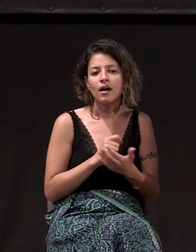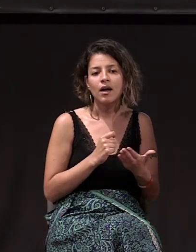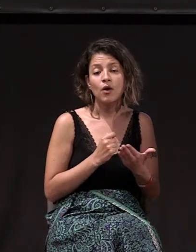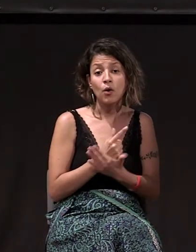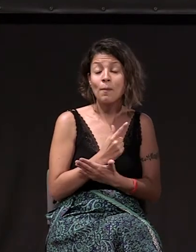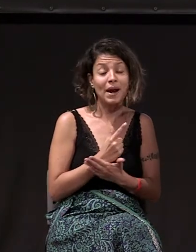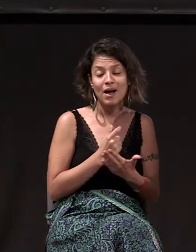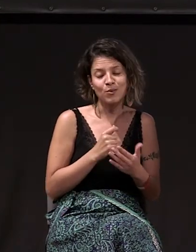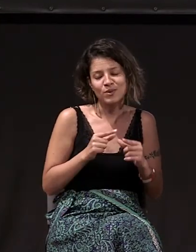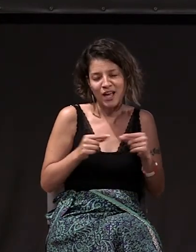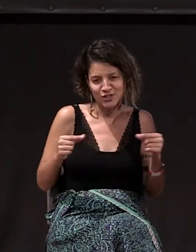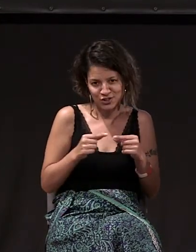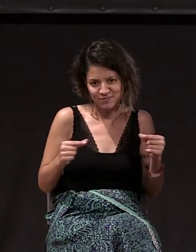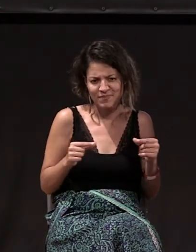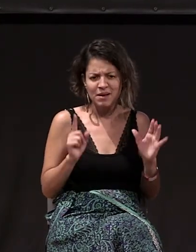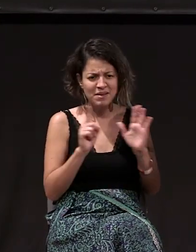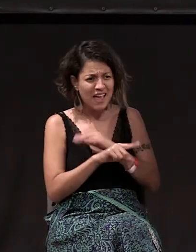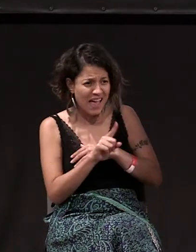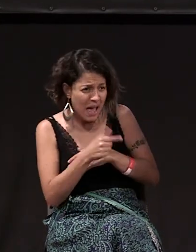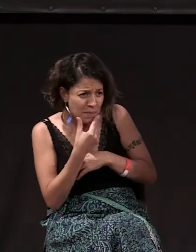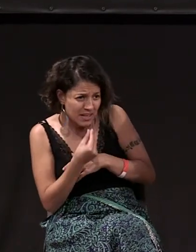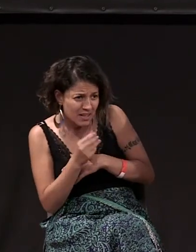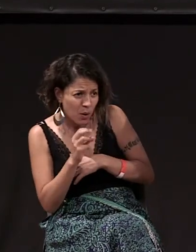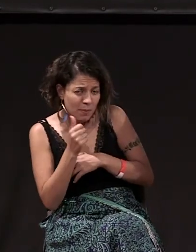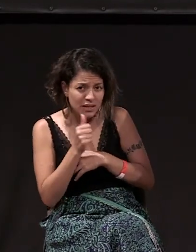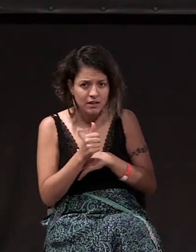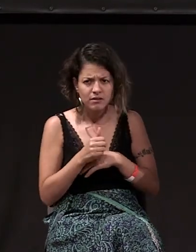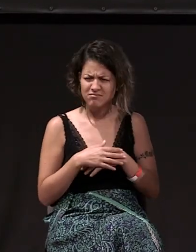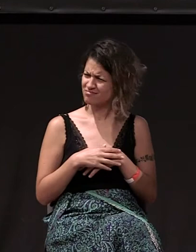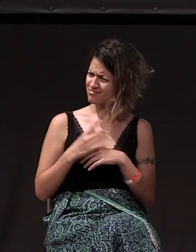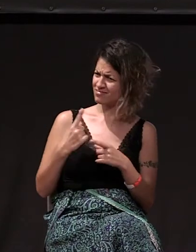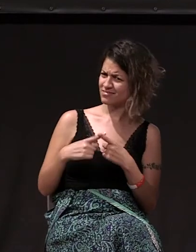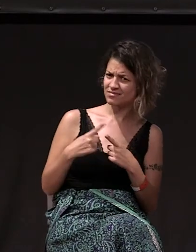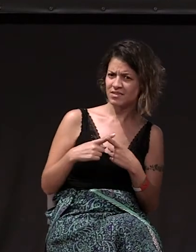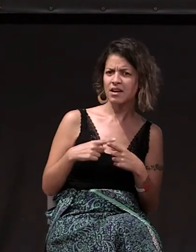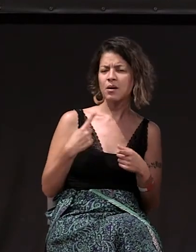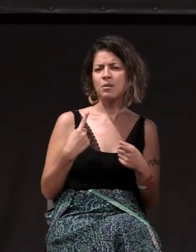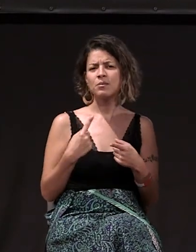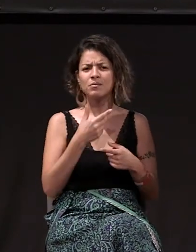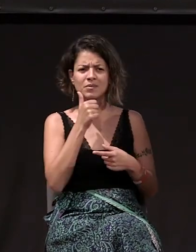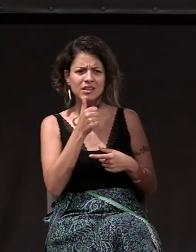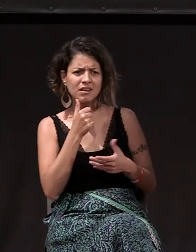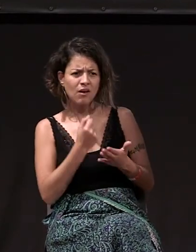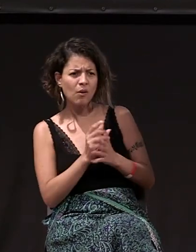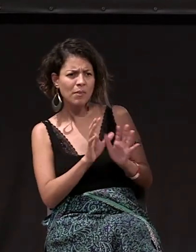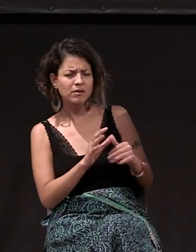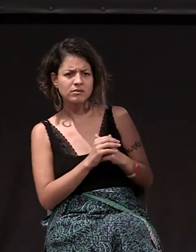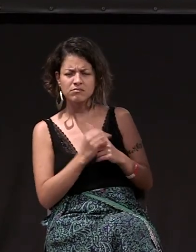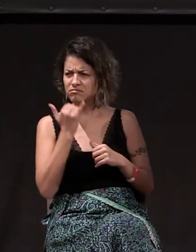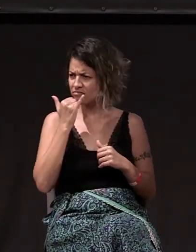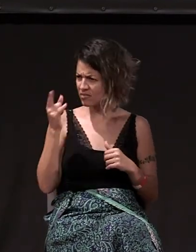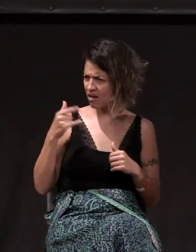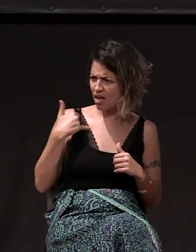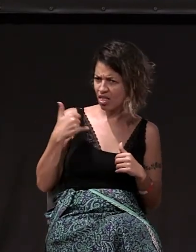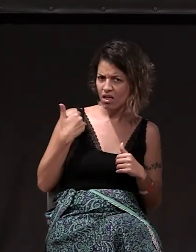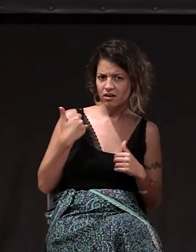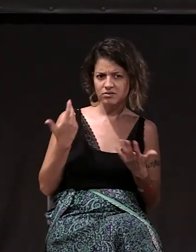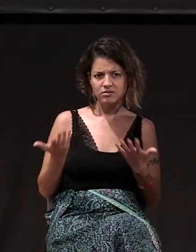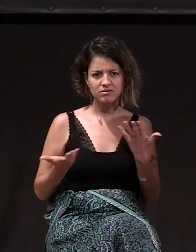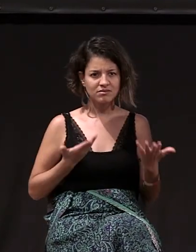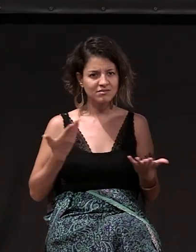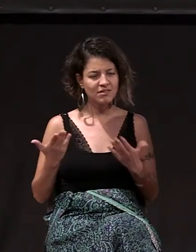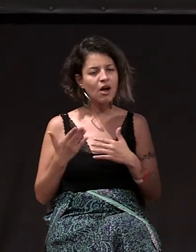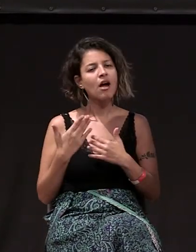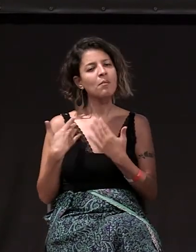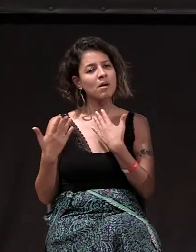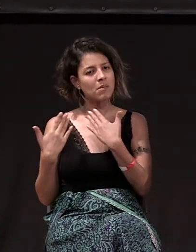pergunto assim, por quê? Porque menina compra nisso. Aí eu falo, bom, quantos anos você tem? E aí a gente